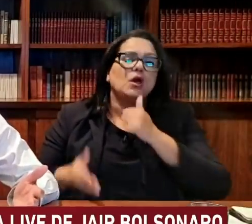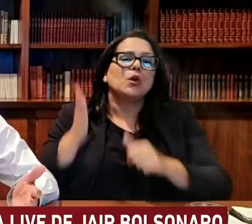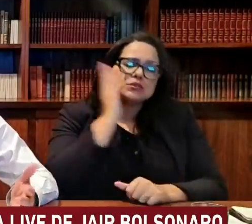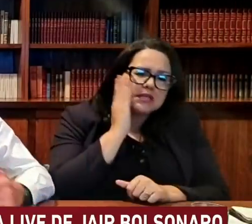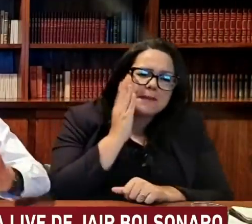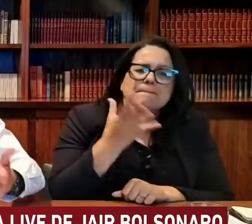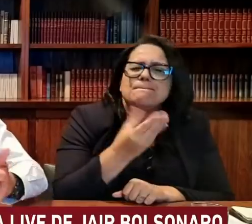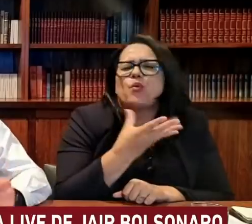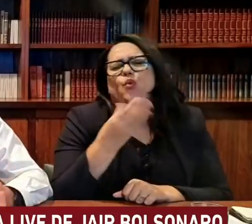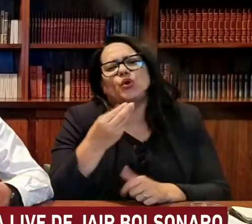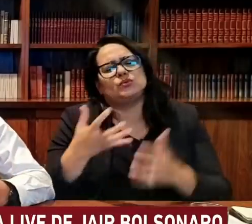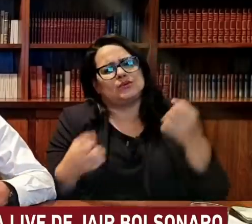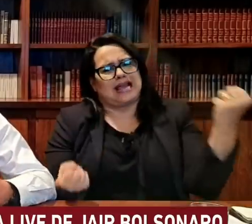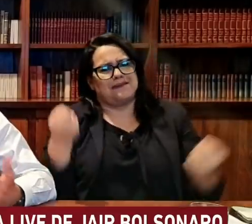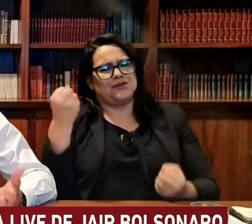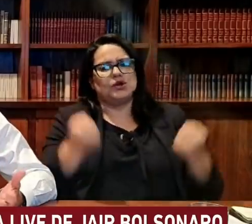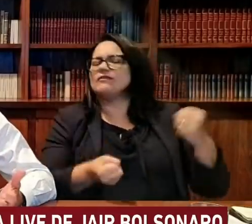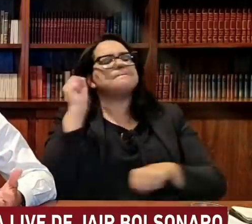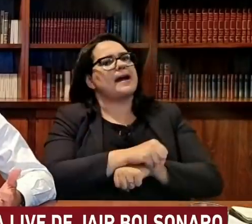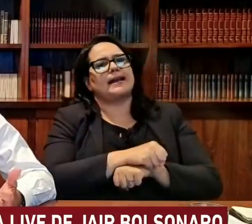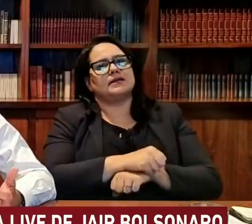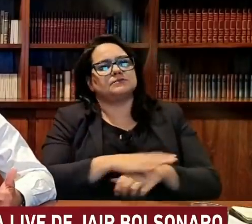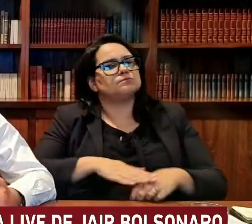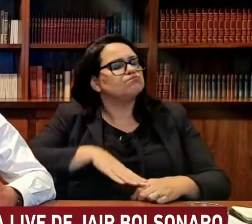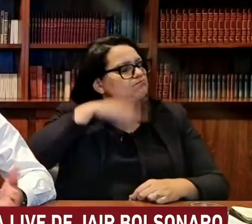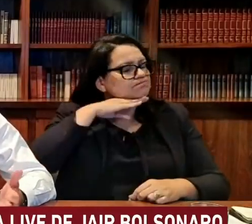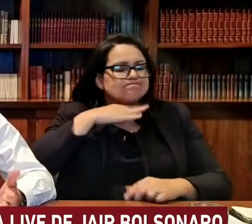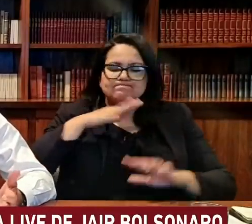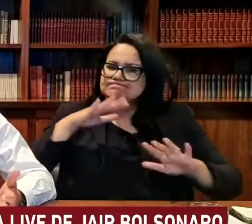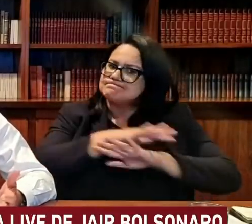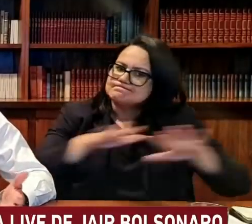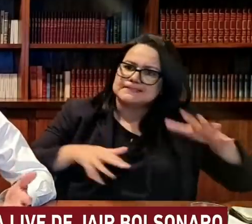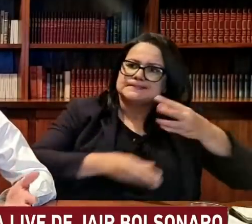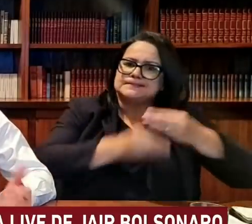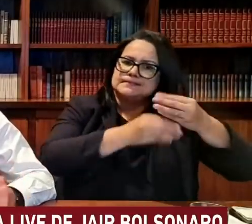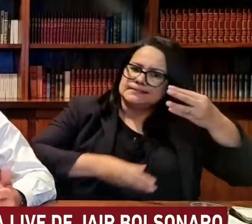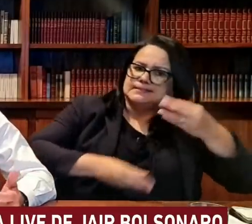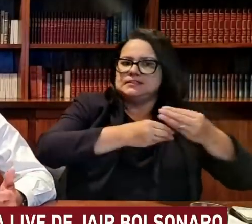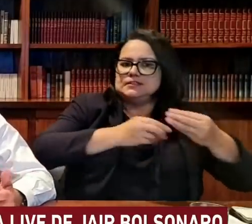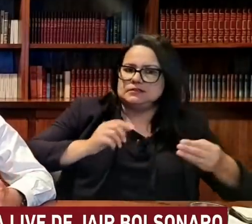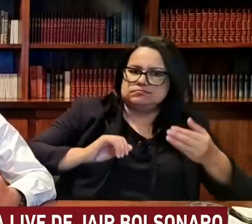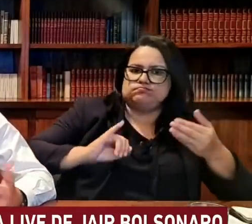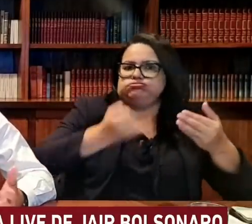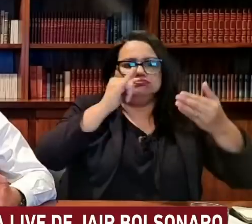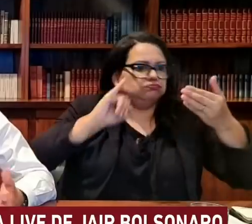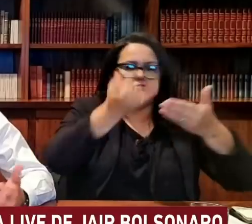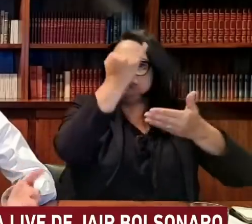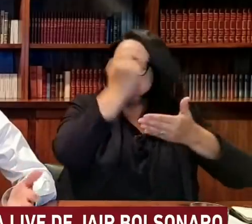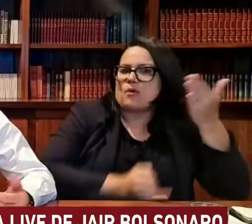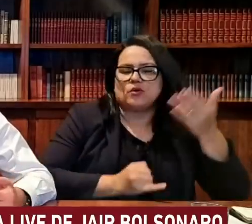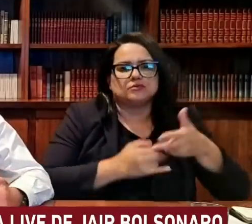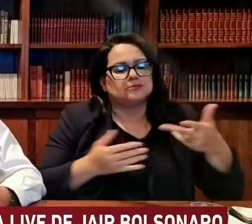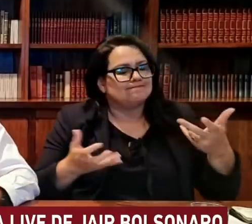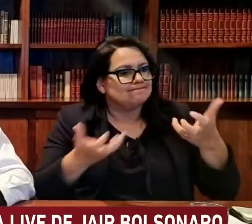lamento isso aí, que vai parar porque não suporta mais essa carga tributária, e é uma questão